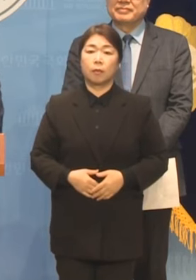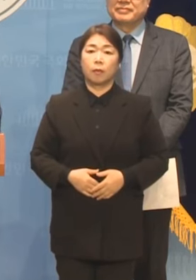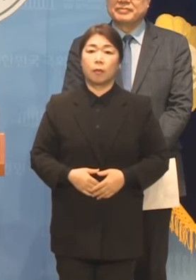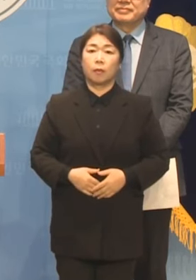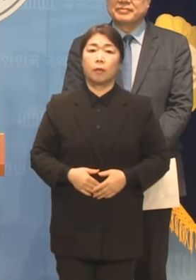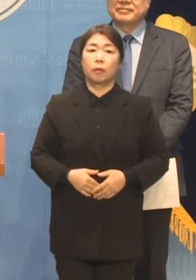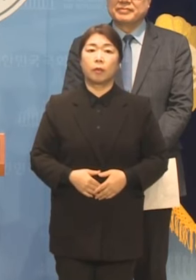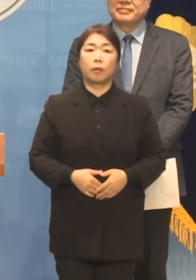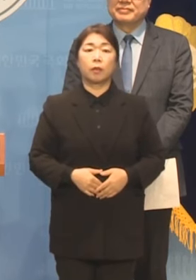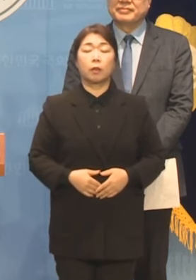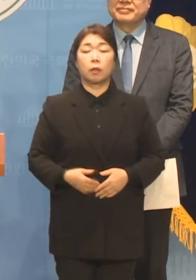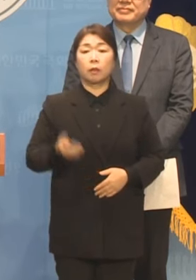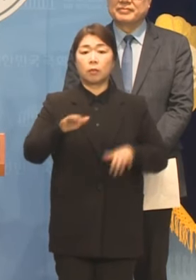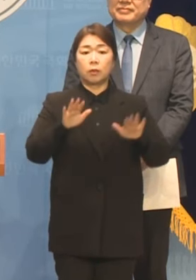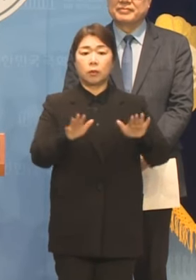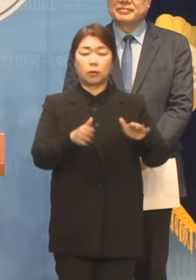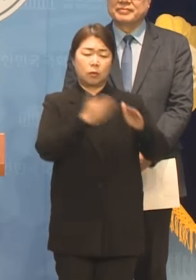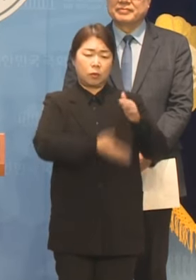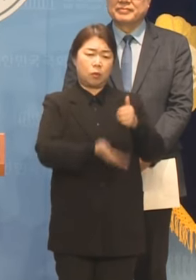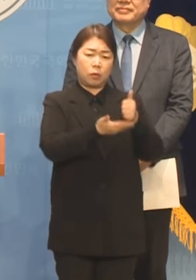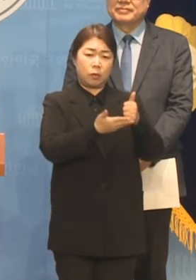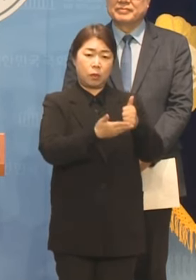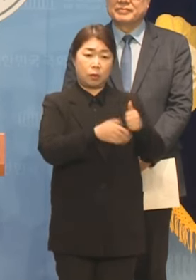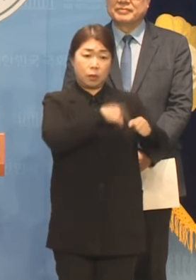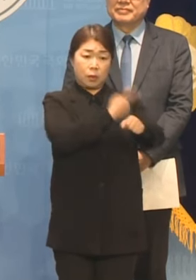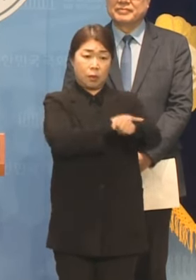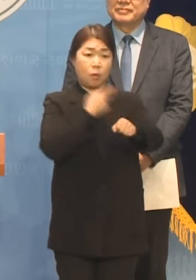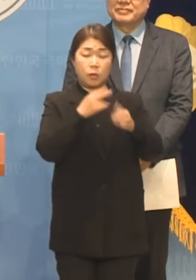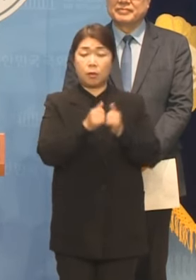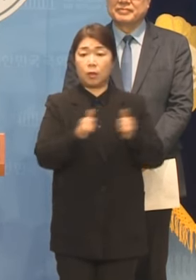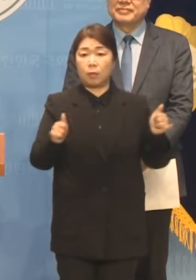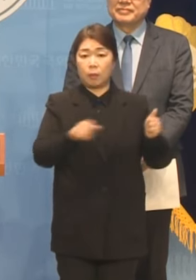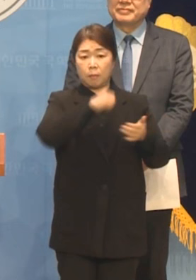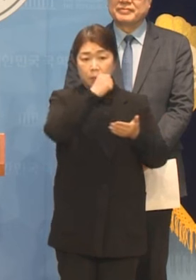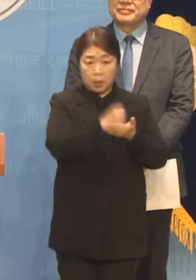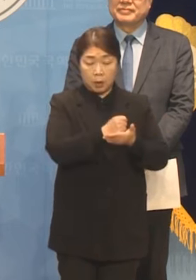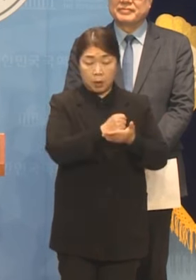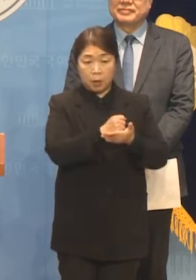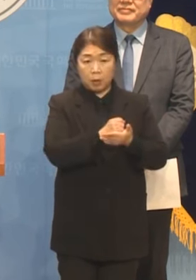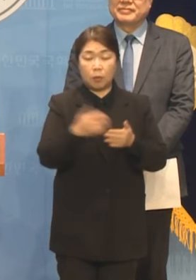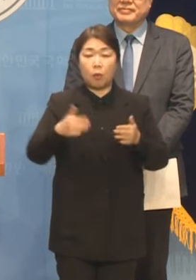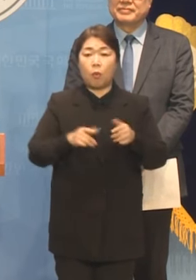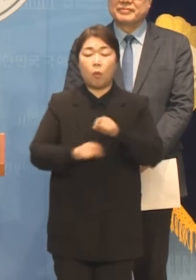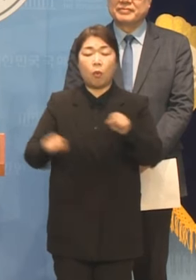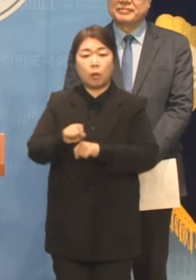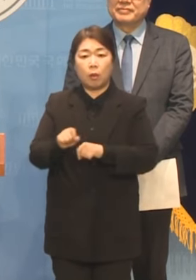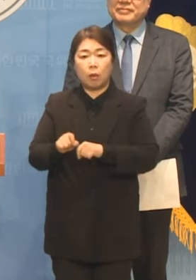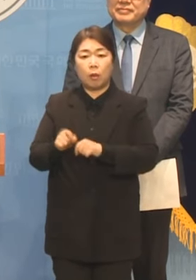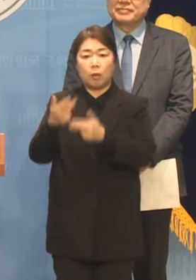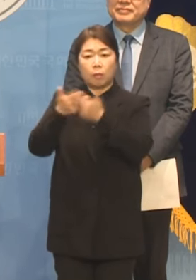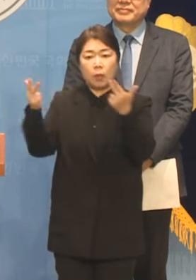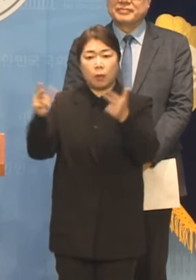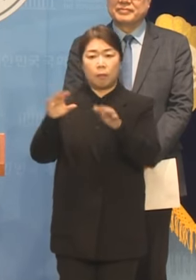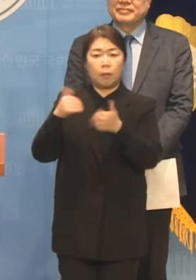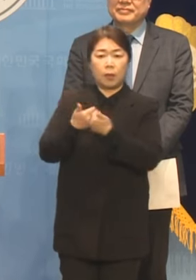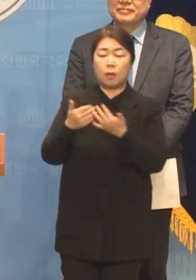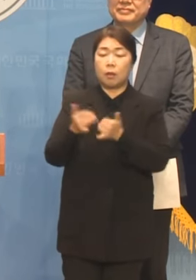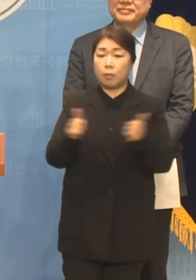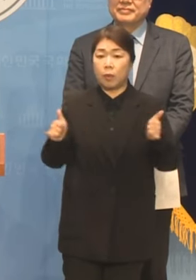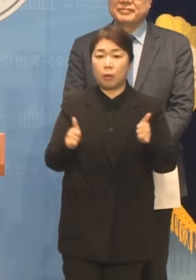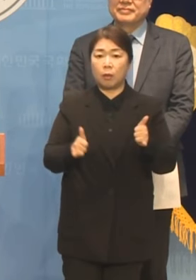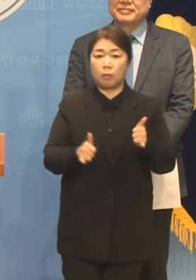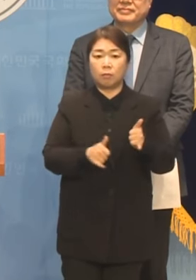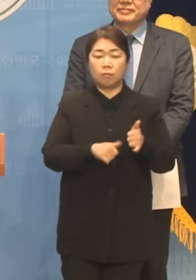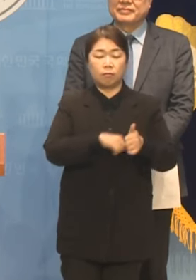생략하겠습니다 지금 공천은 부적격자는 적격을 남발하고 비명 반명 특정 후보에게는